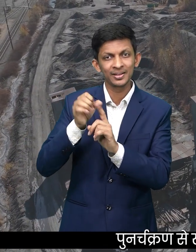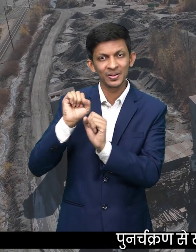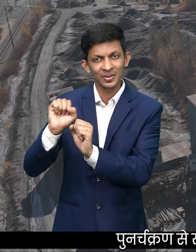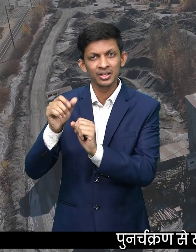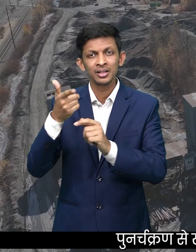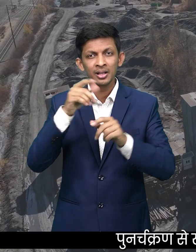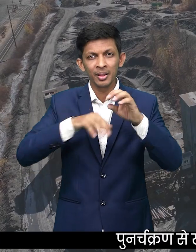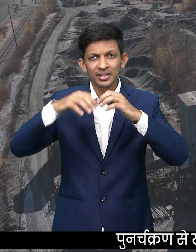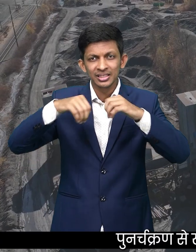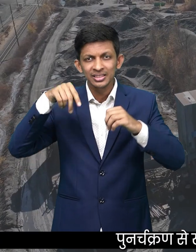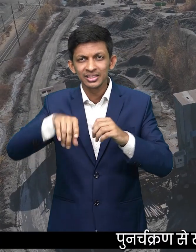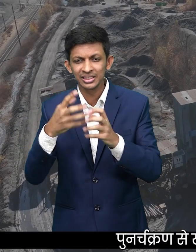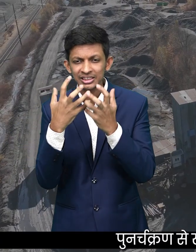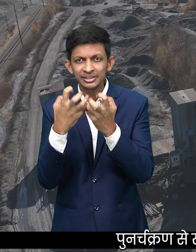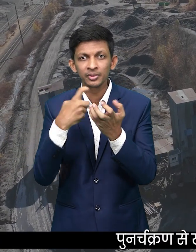मिलेगा।